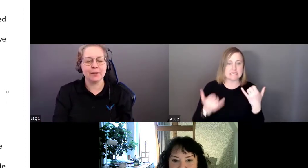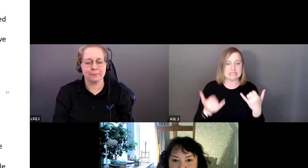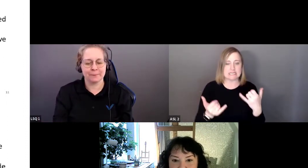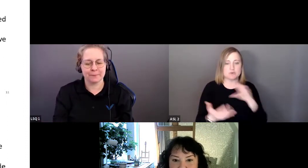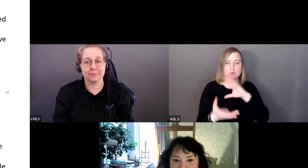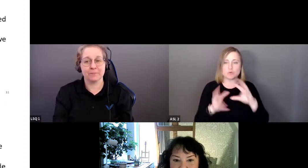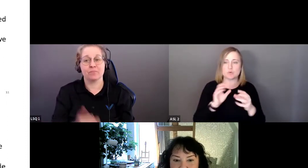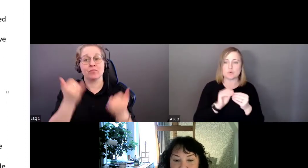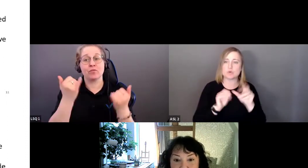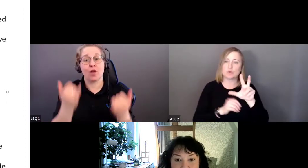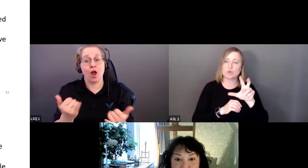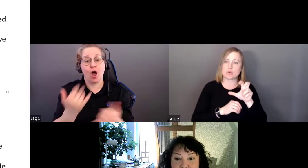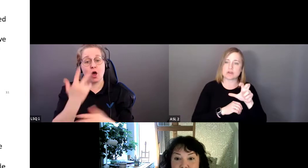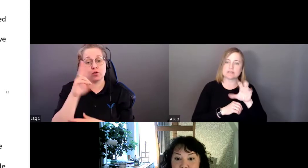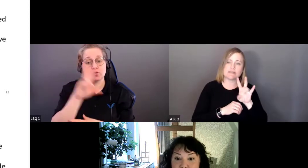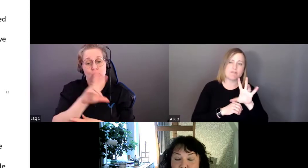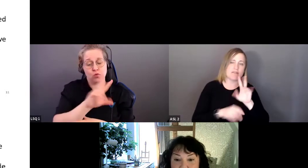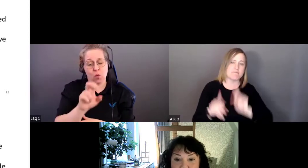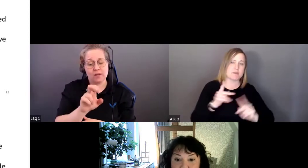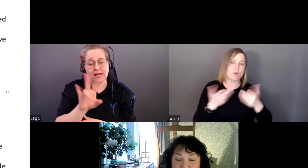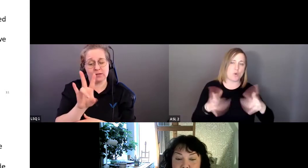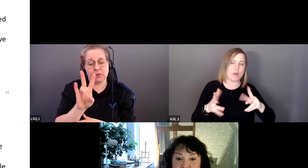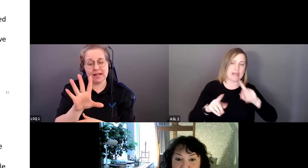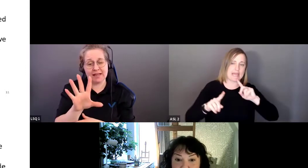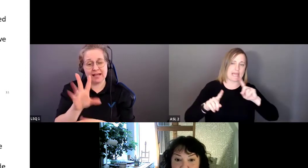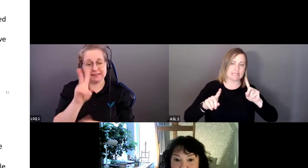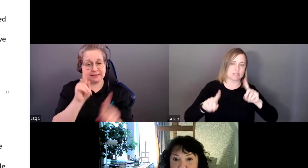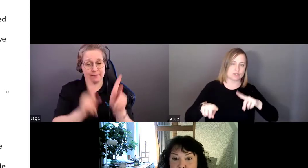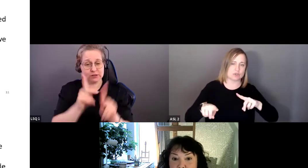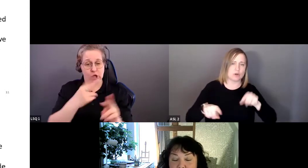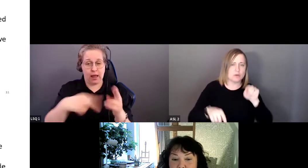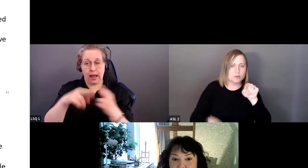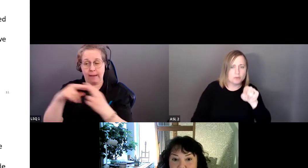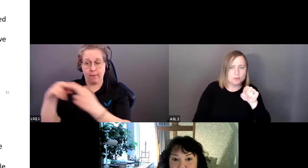Alors, nous avons 375 réponses.